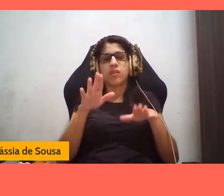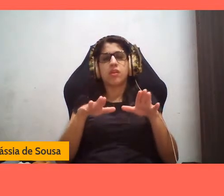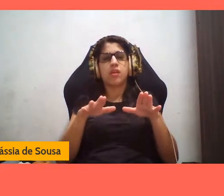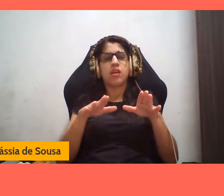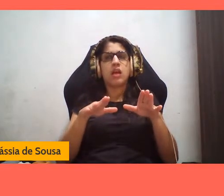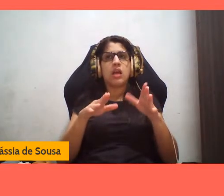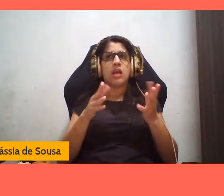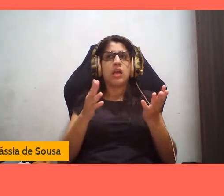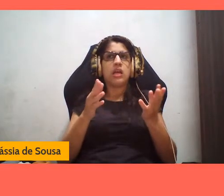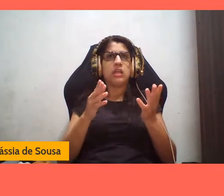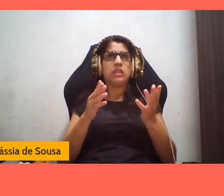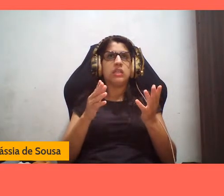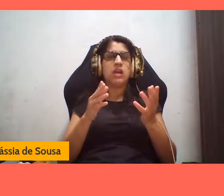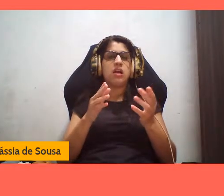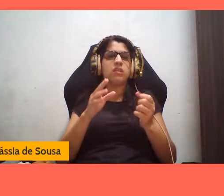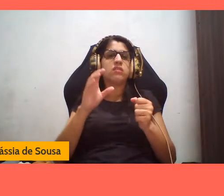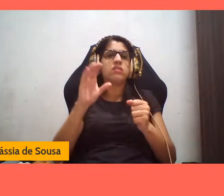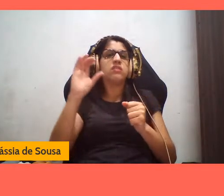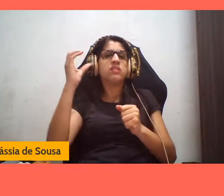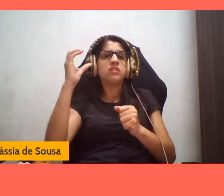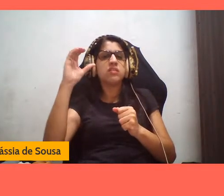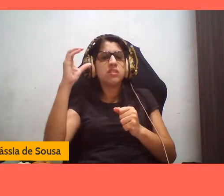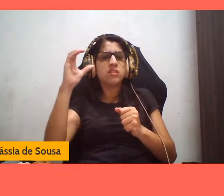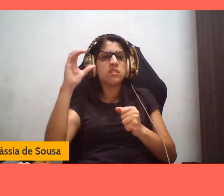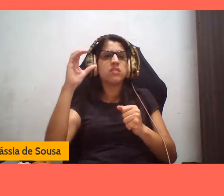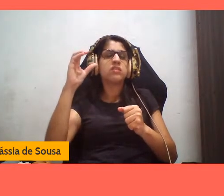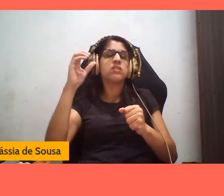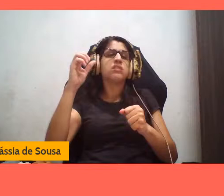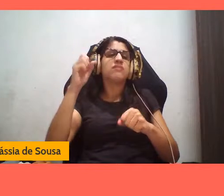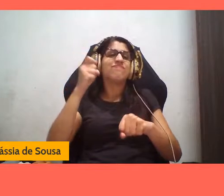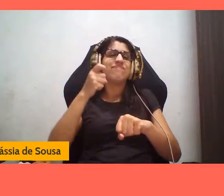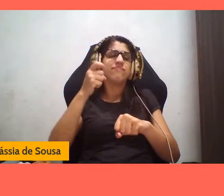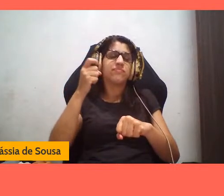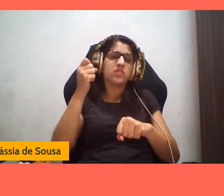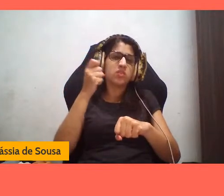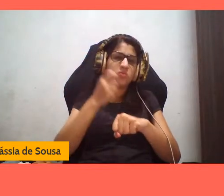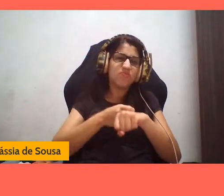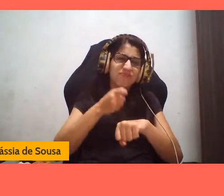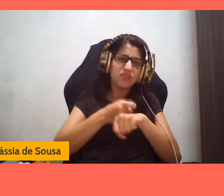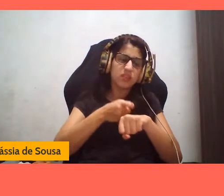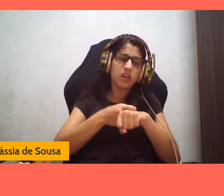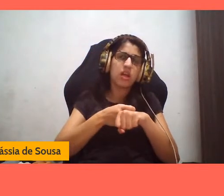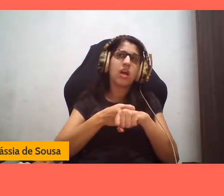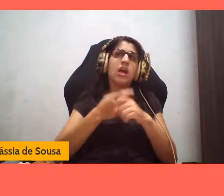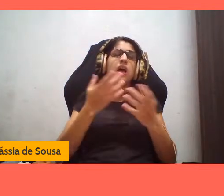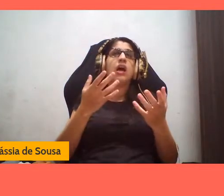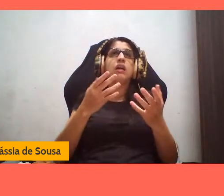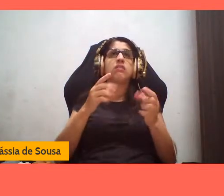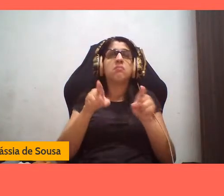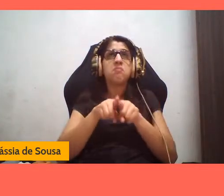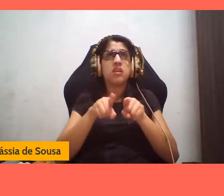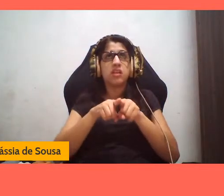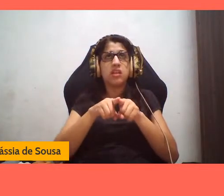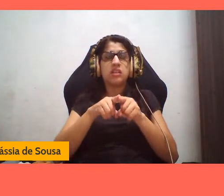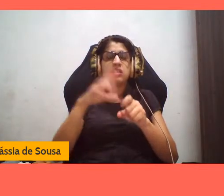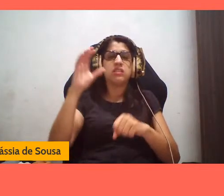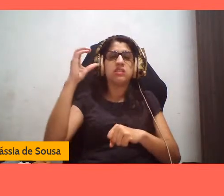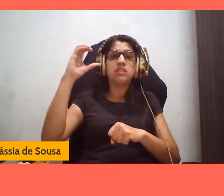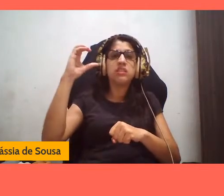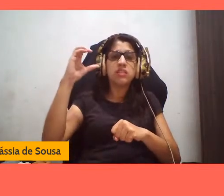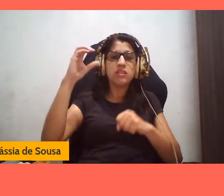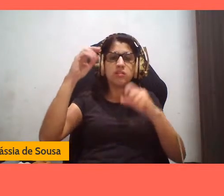chamar das ciências duras e as ciências humanas. Mas, ao mesmo